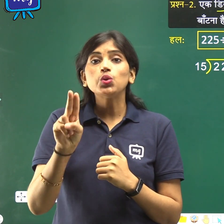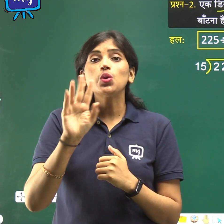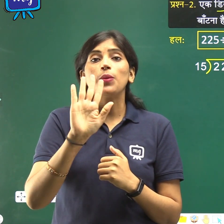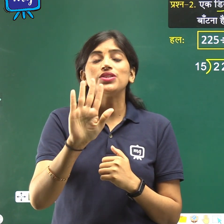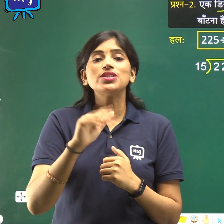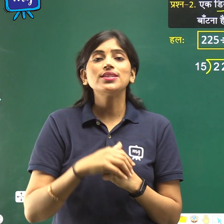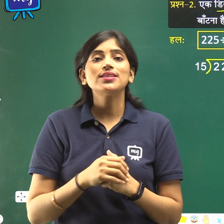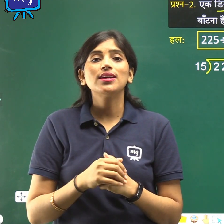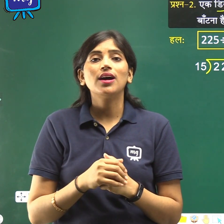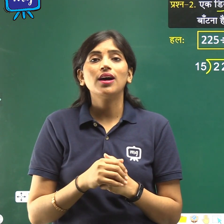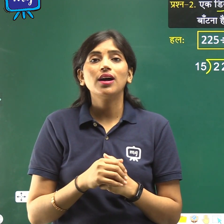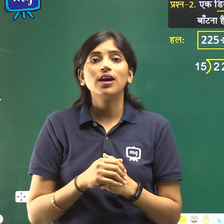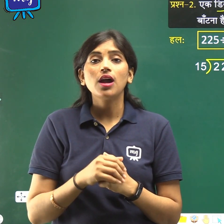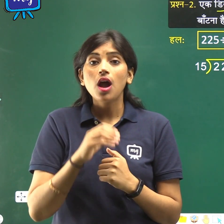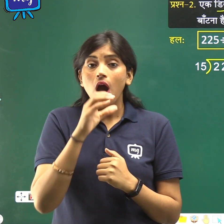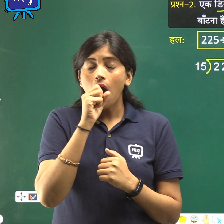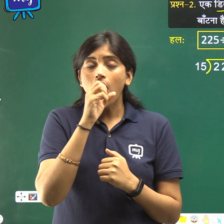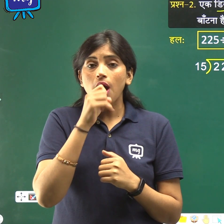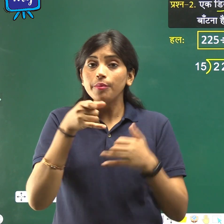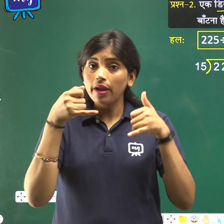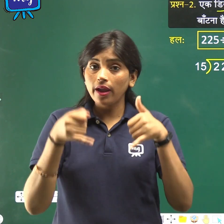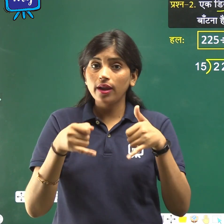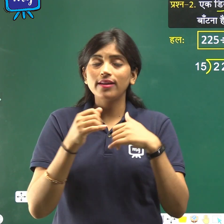225 आम हैं।